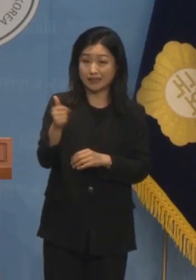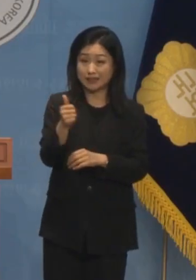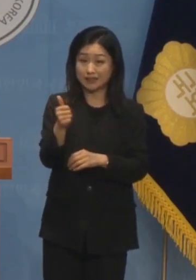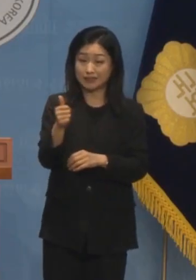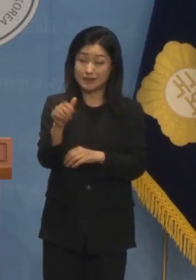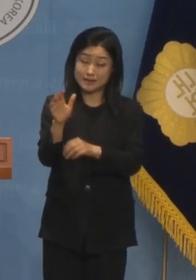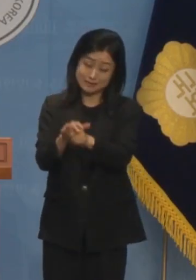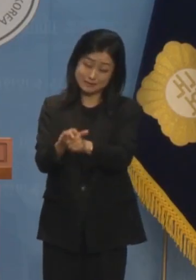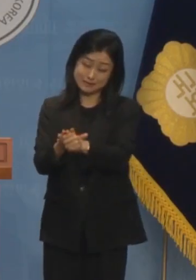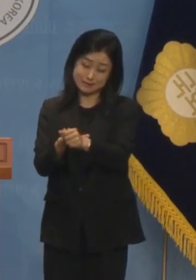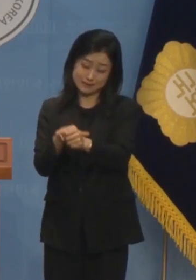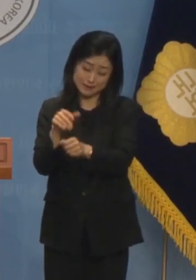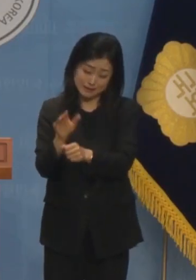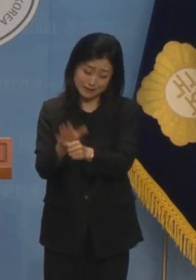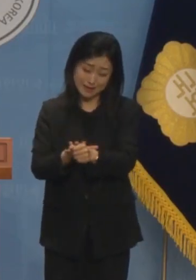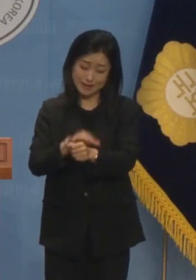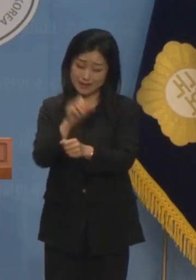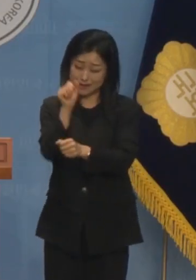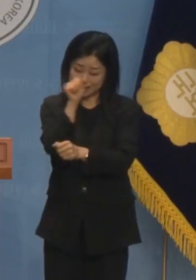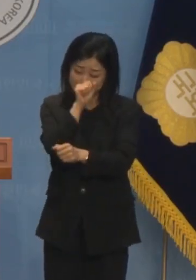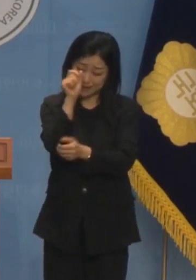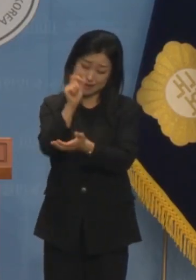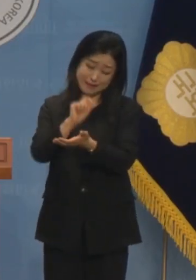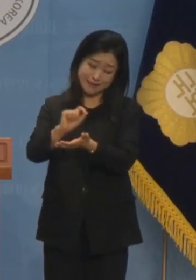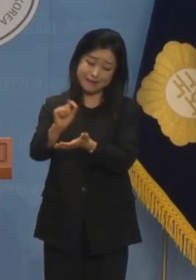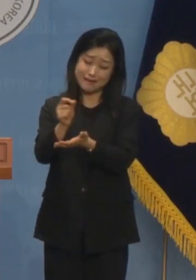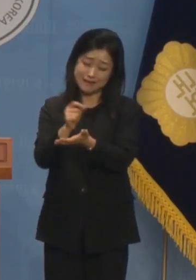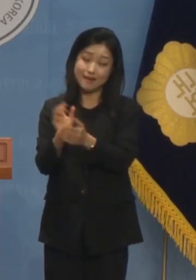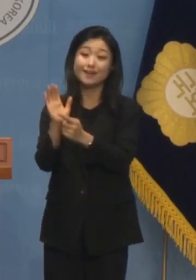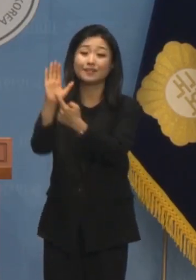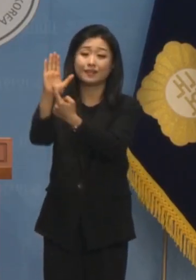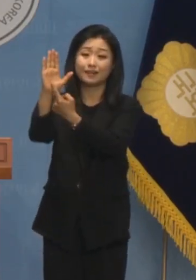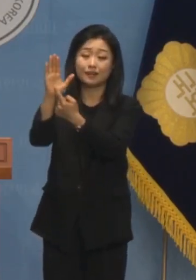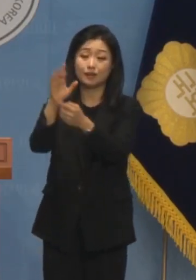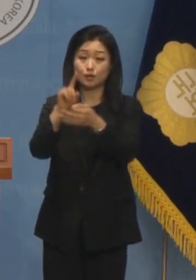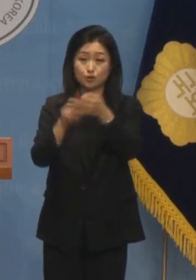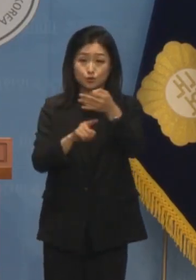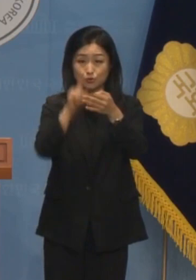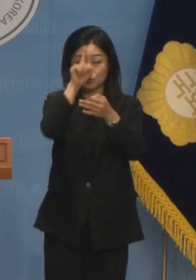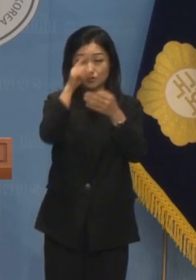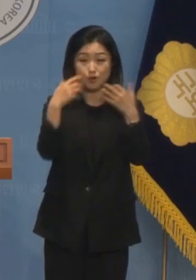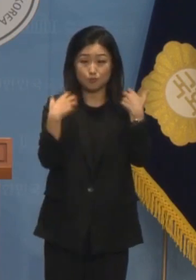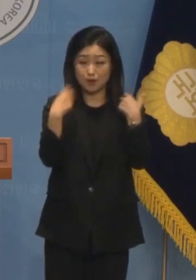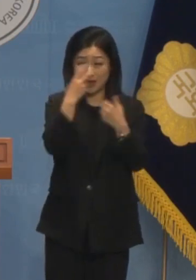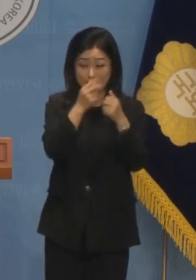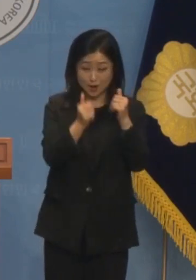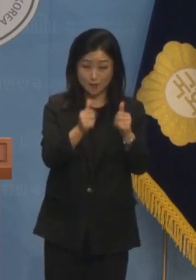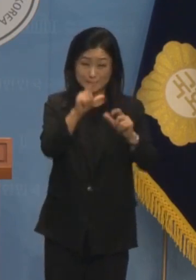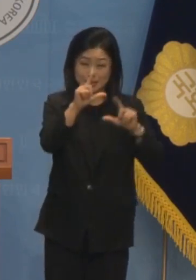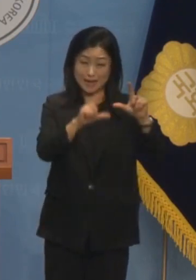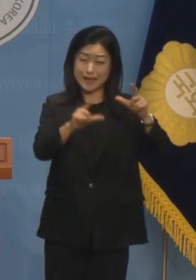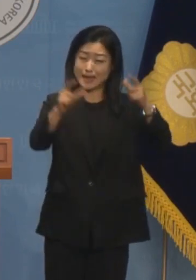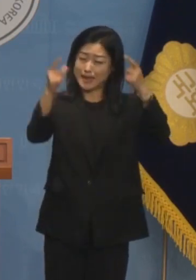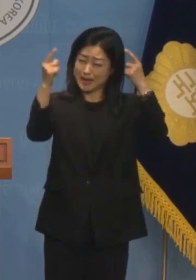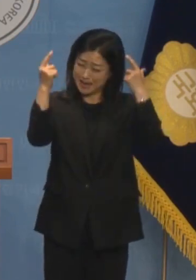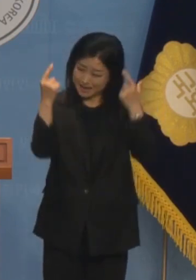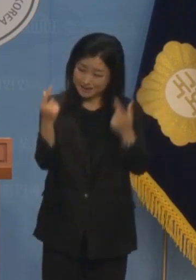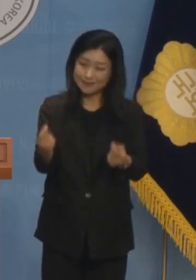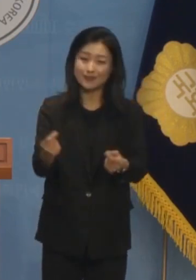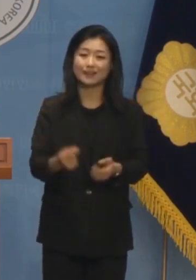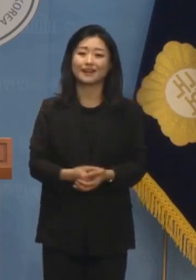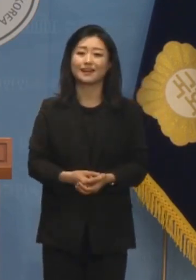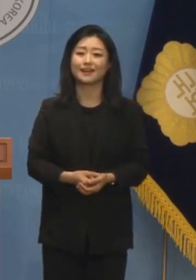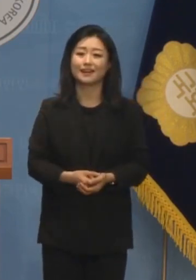대해서는 한없이 너그럽습니다. 윤석열 정권의 검찰 행태와 똑 닮은 것 같습니다.